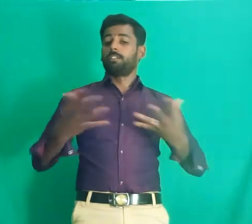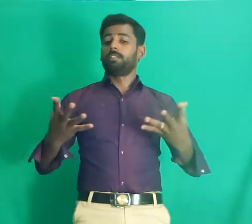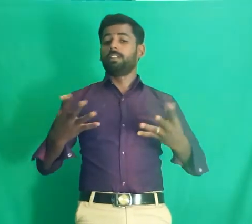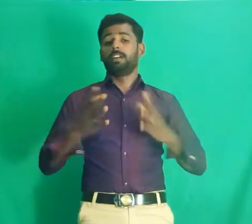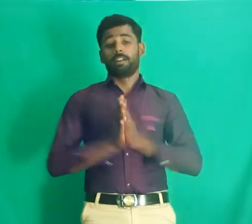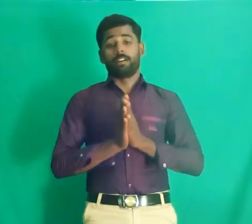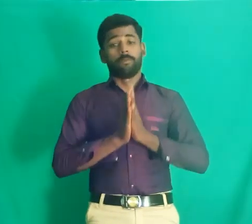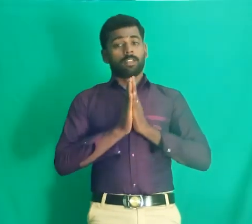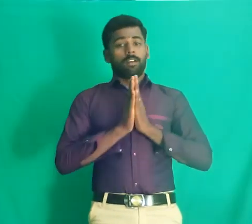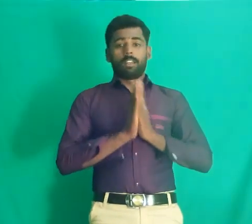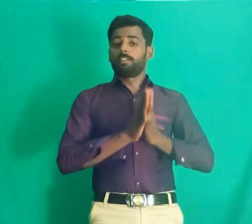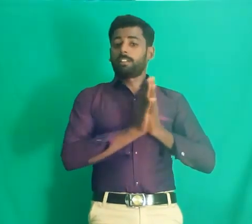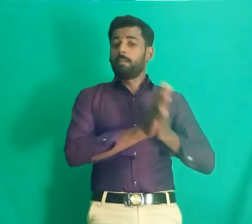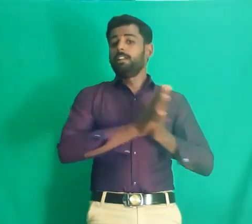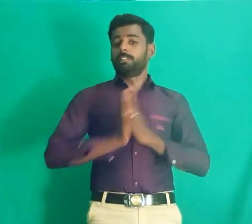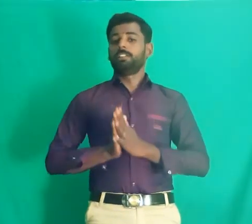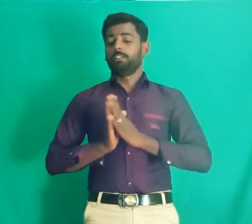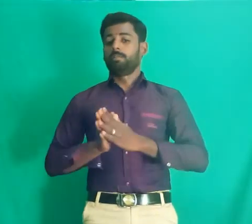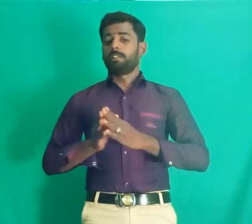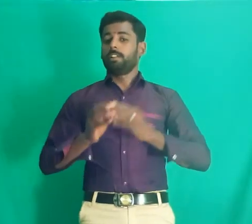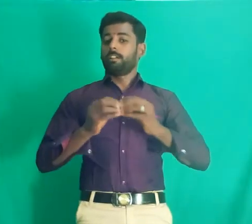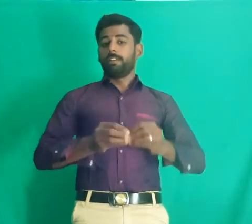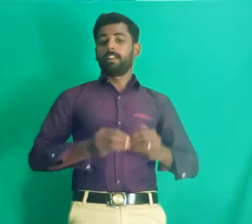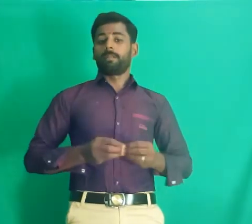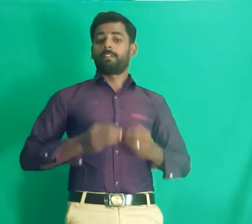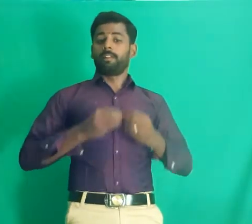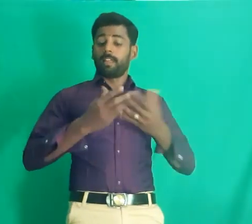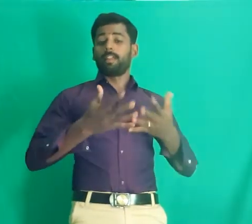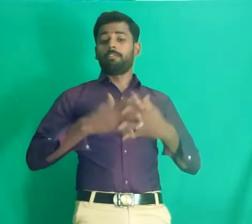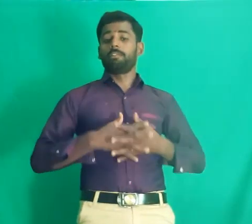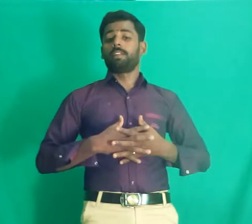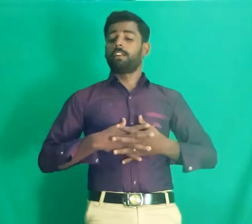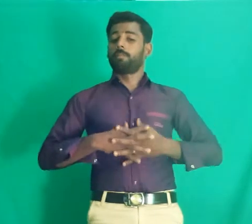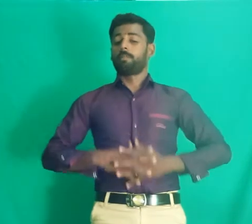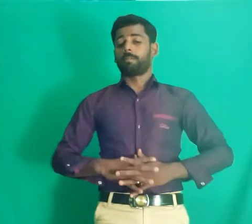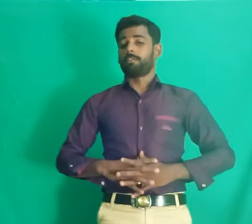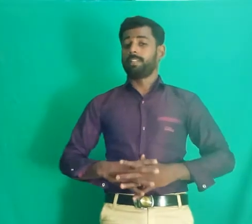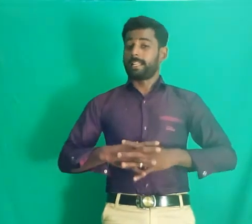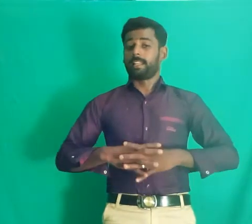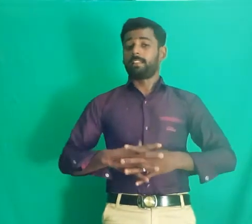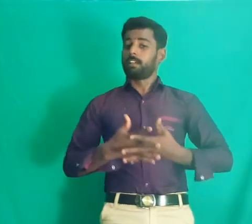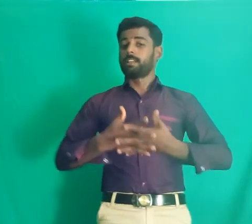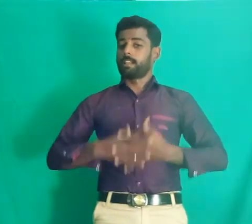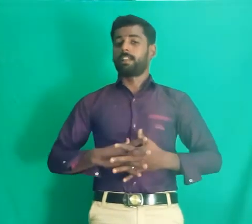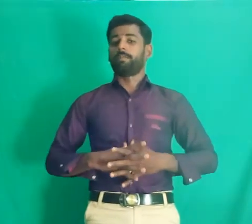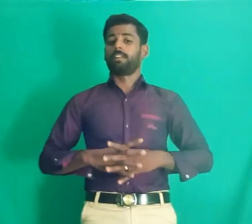தகவல்